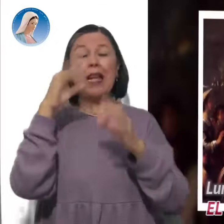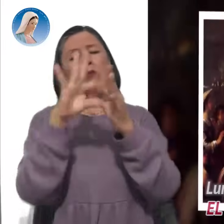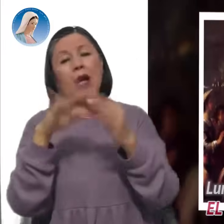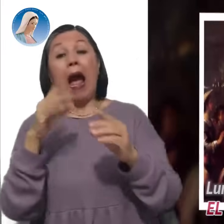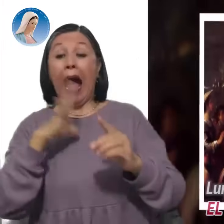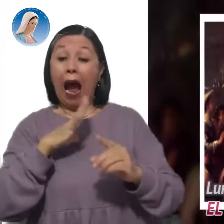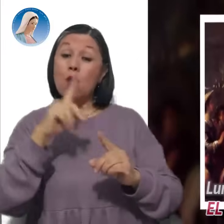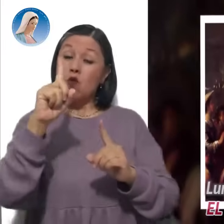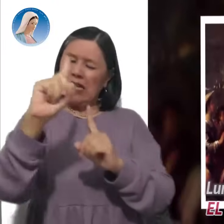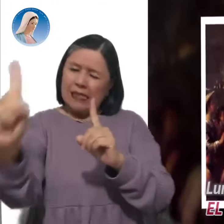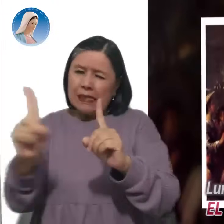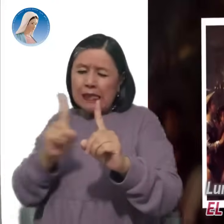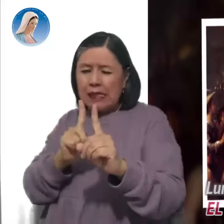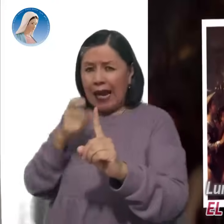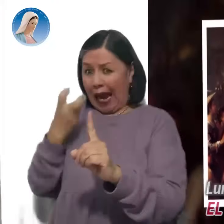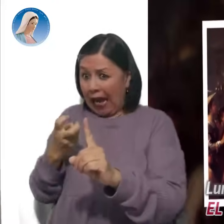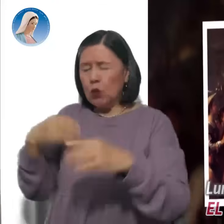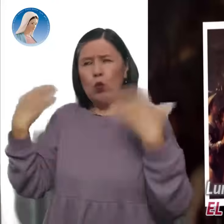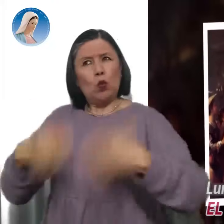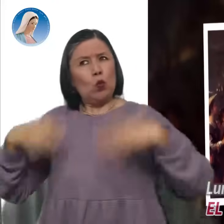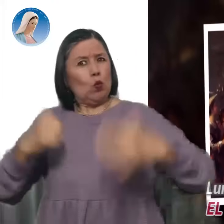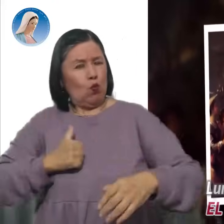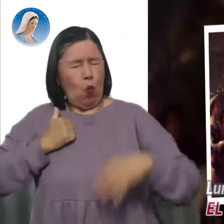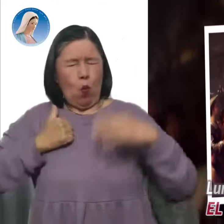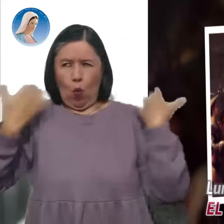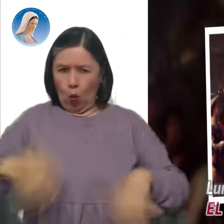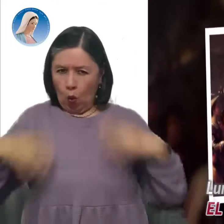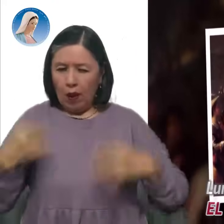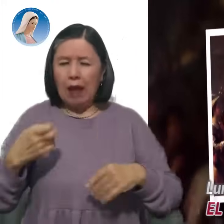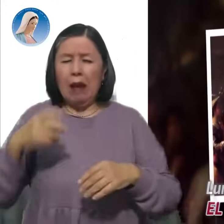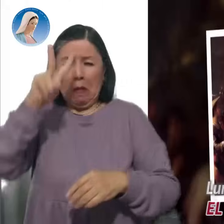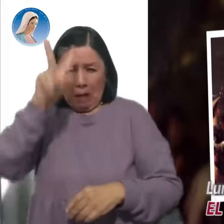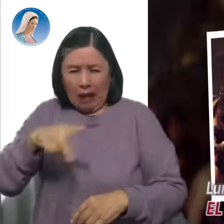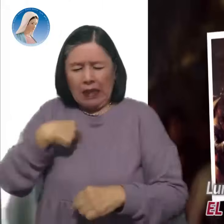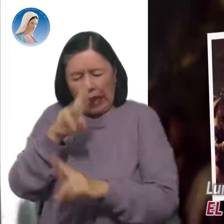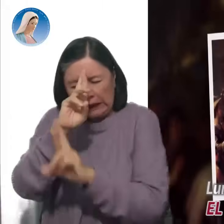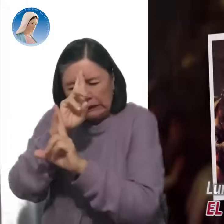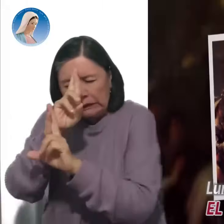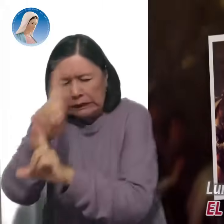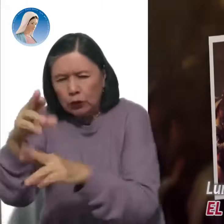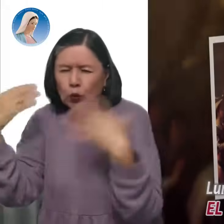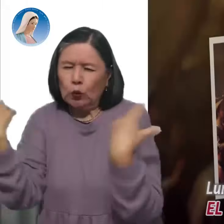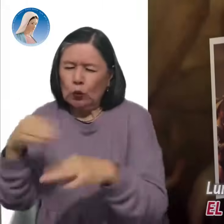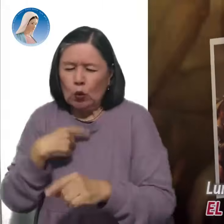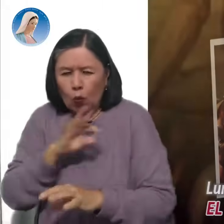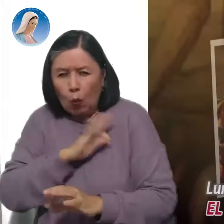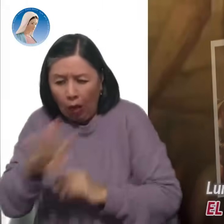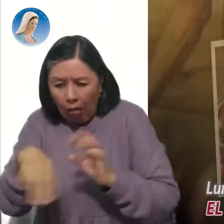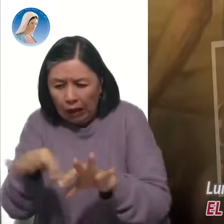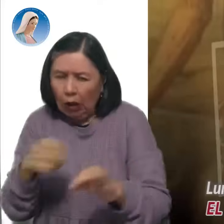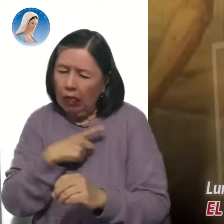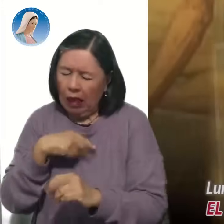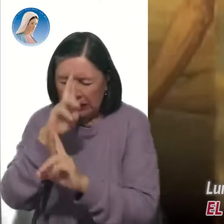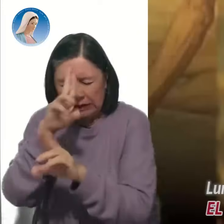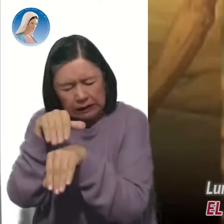detrás de mí uno que es más poderoso que yo, uno ante quien no merezco ni siquiera inclinarme para desatarle la